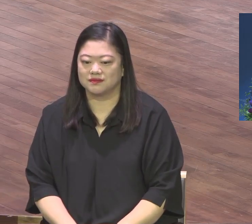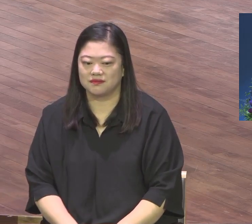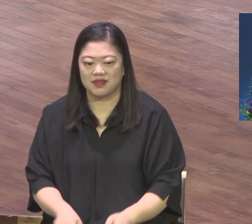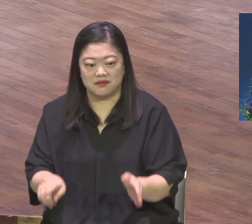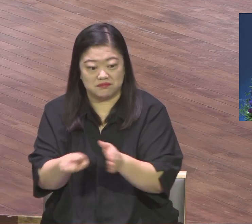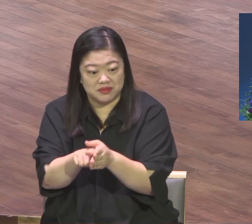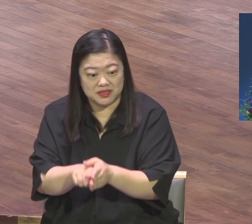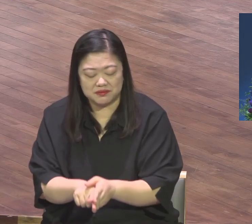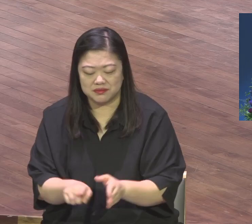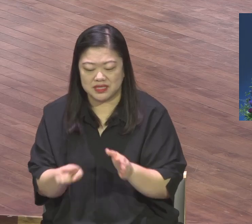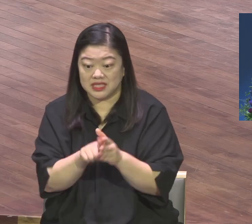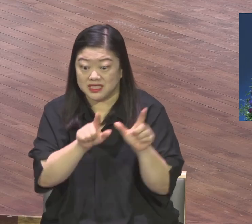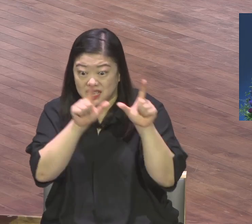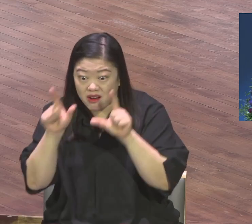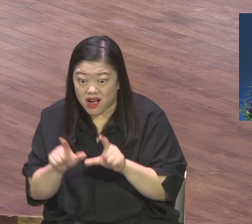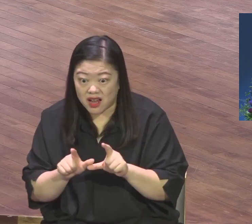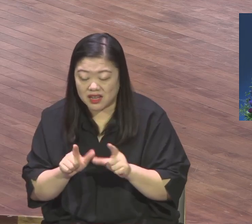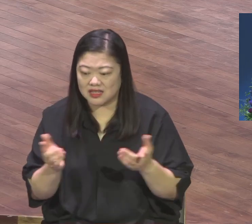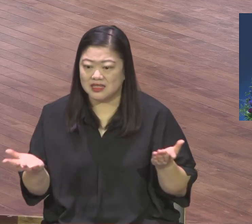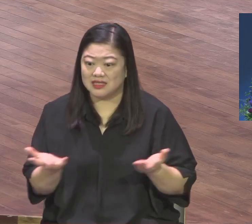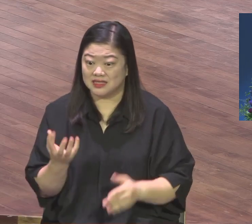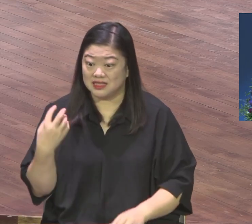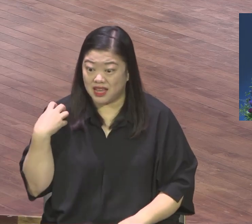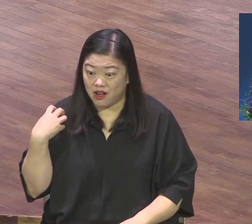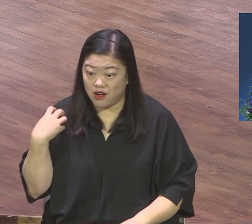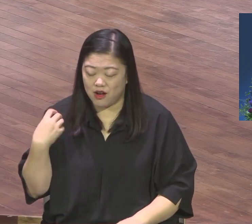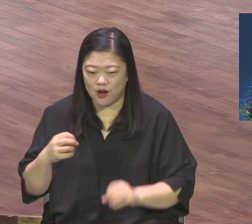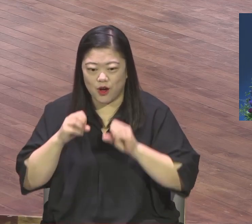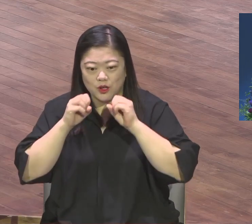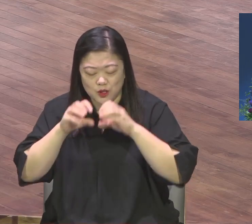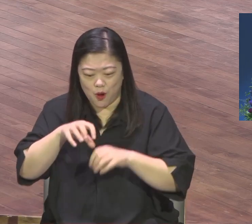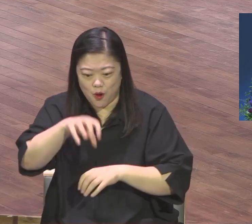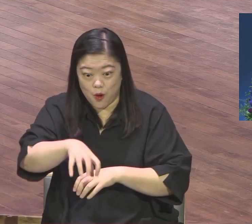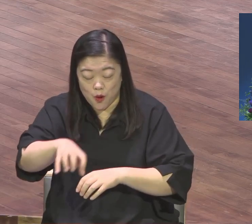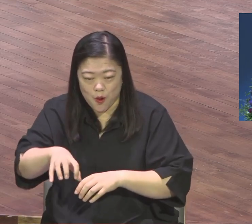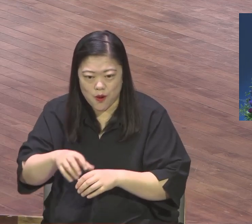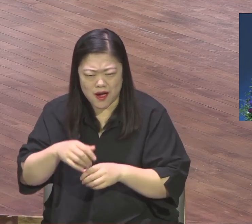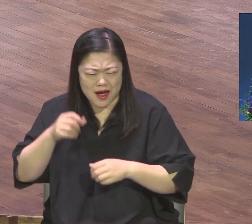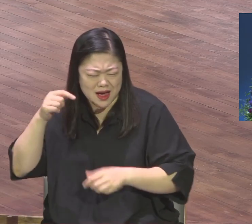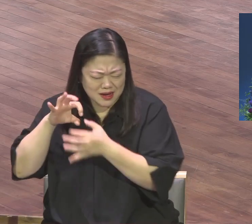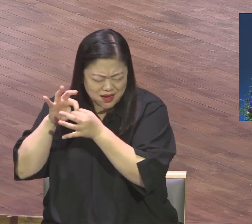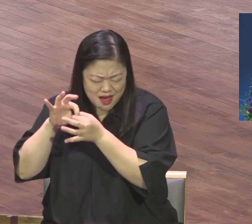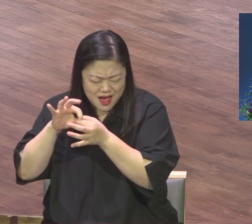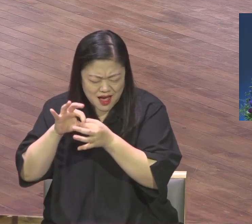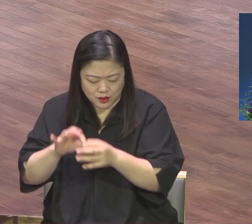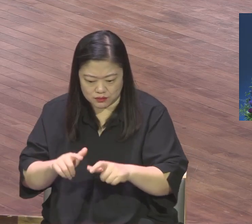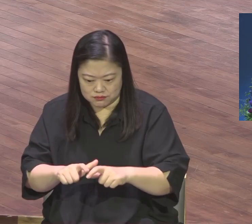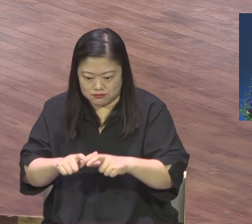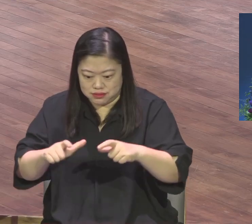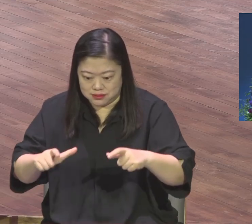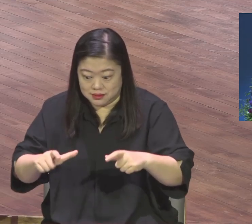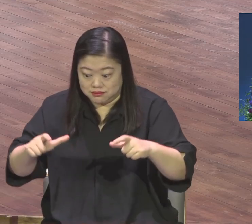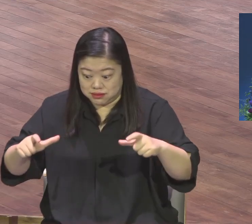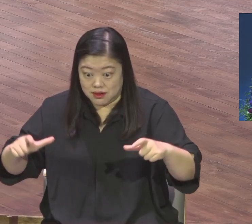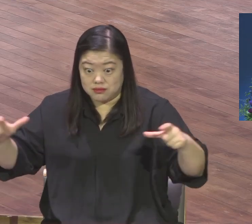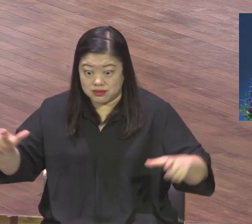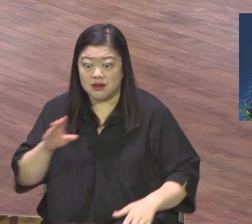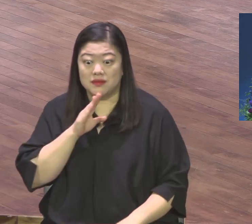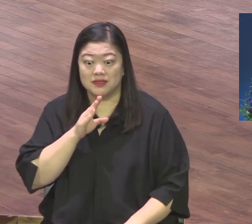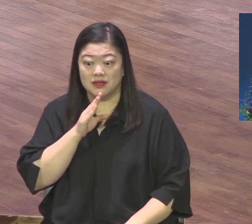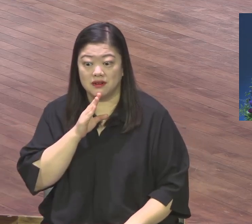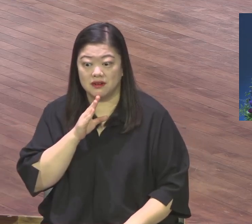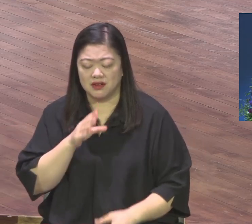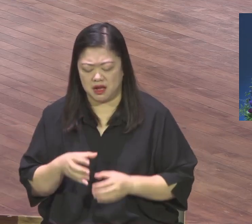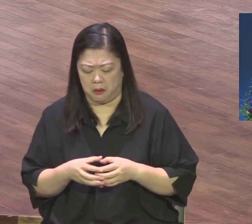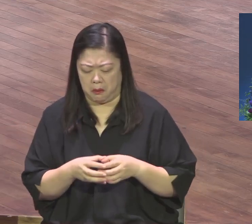사역이 내 현장이 자꾸 매주 매달 매년 계속 확장돼 나가야 돼요.